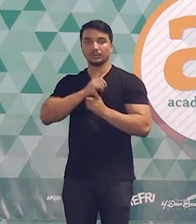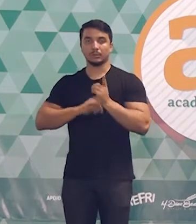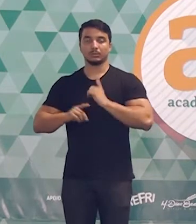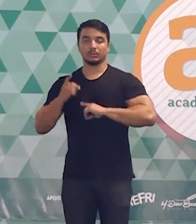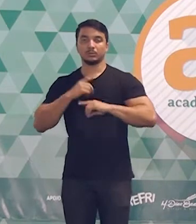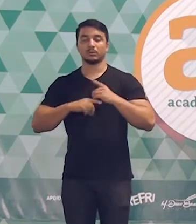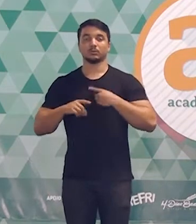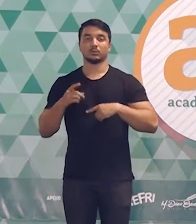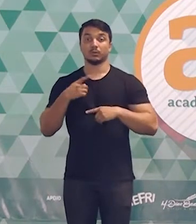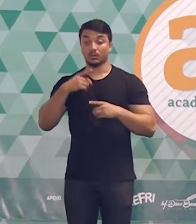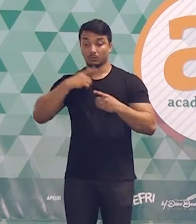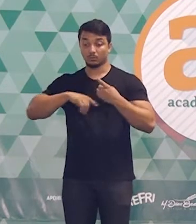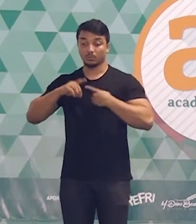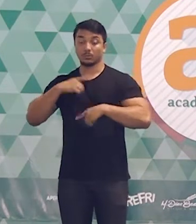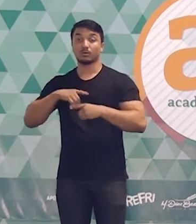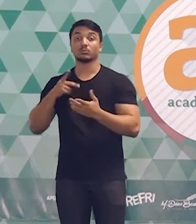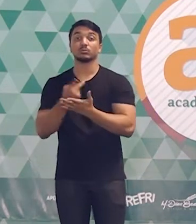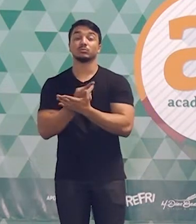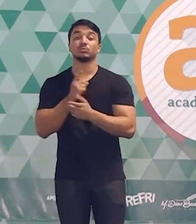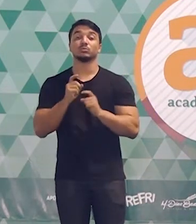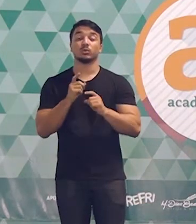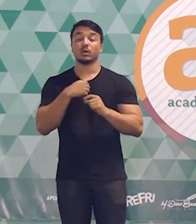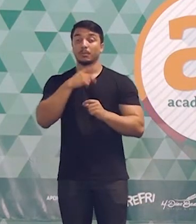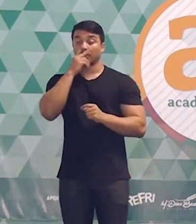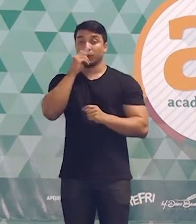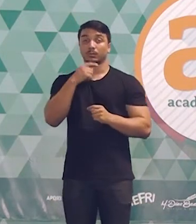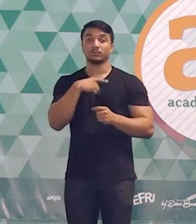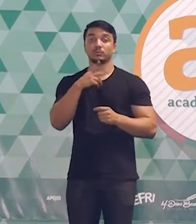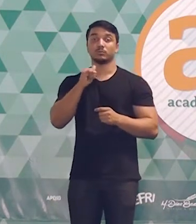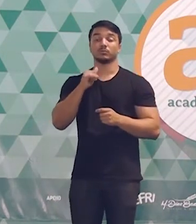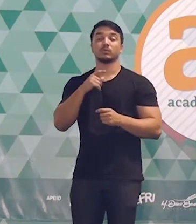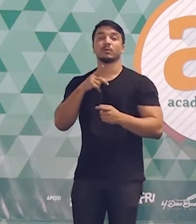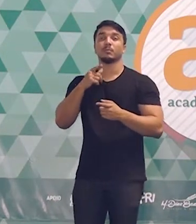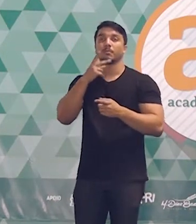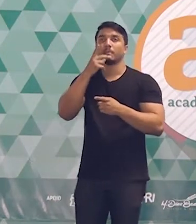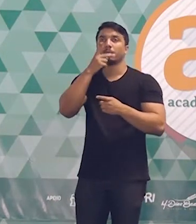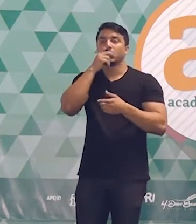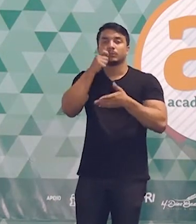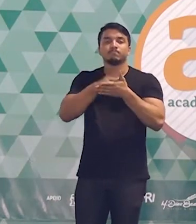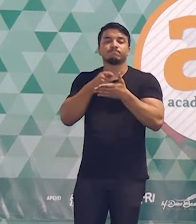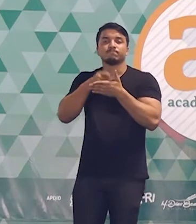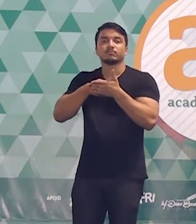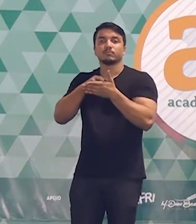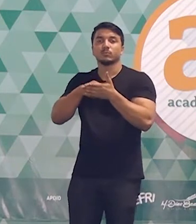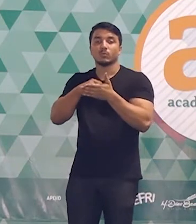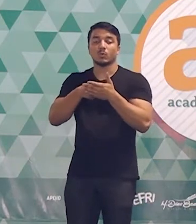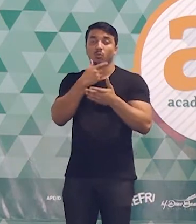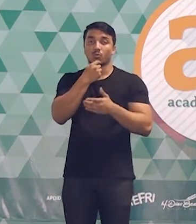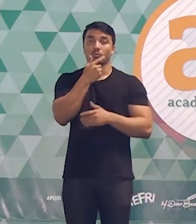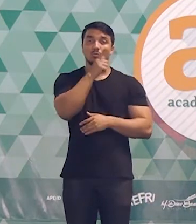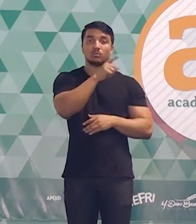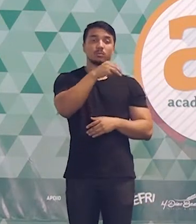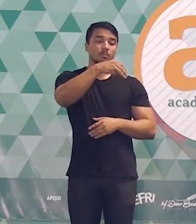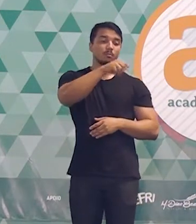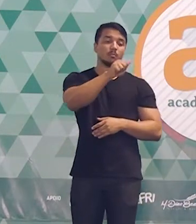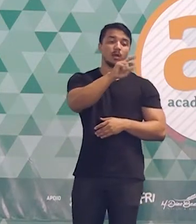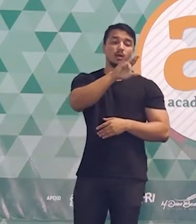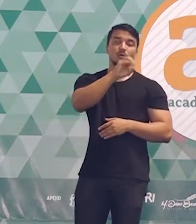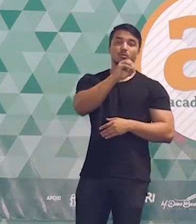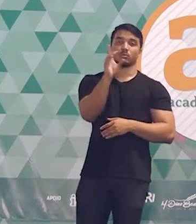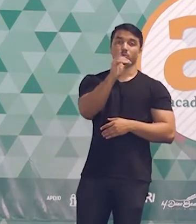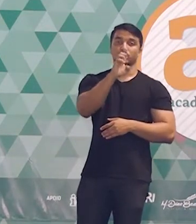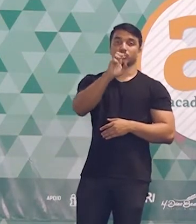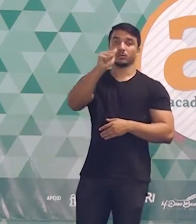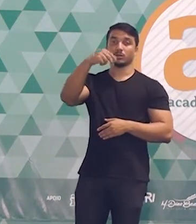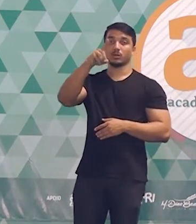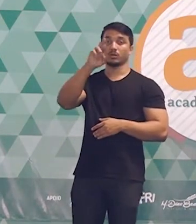deprimida. Ela ficou tão deprimida de um jeito que foi por muita insistência de um cidadão chamado Mário de Andrade